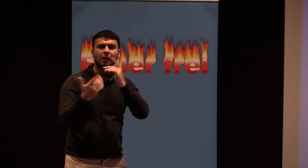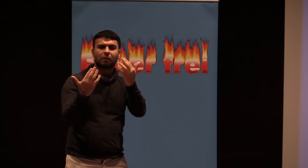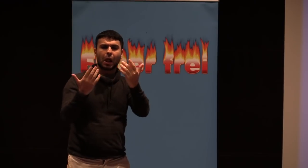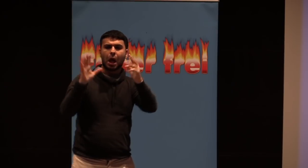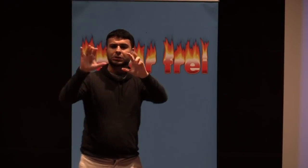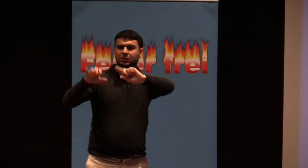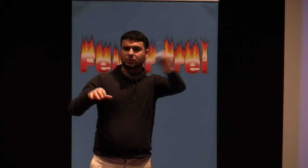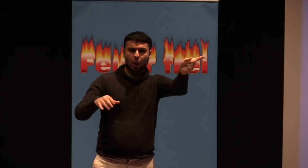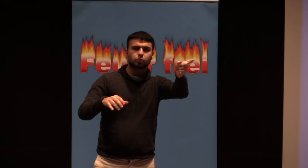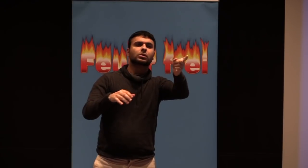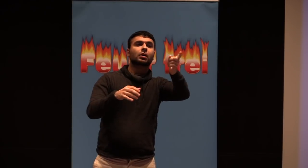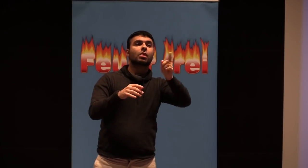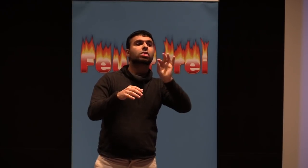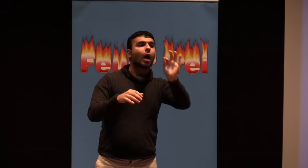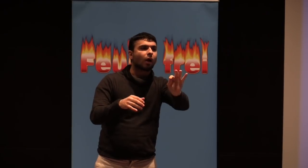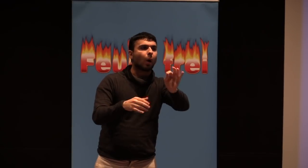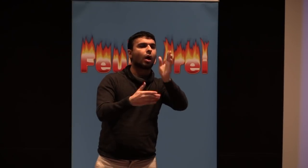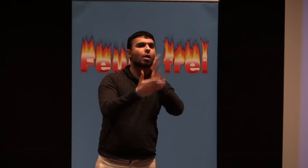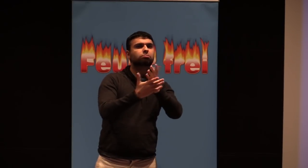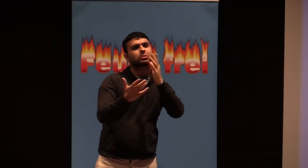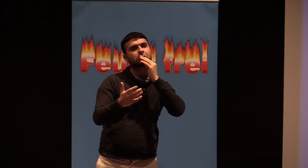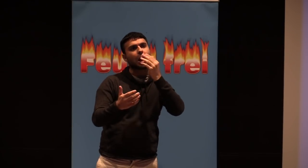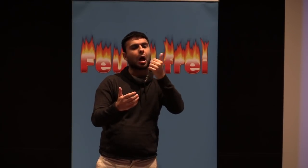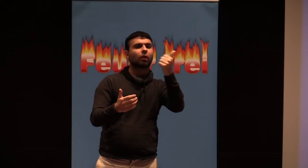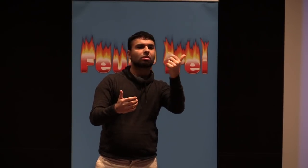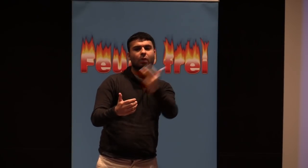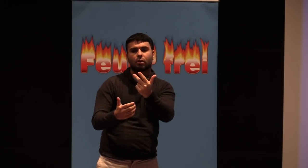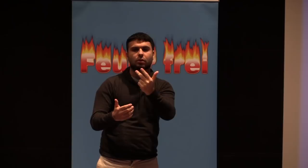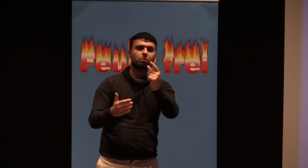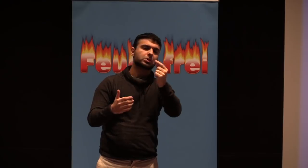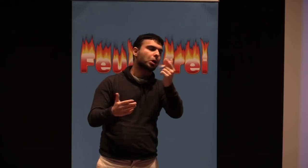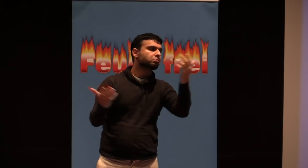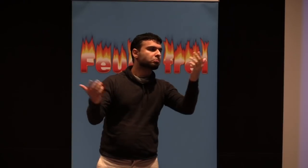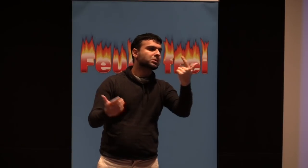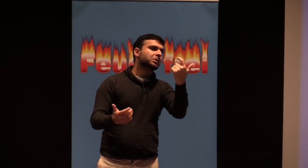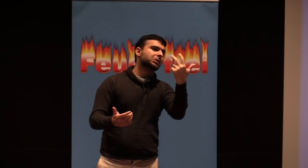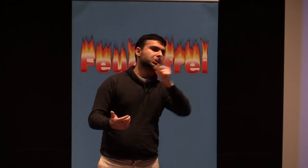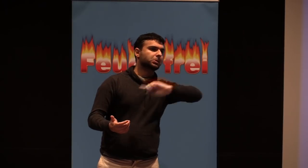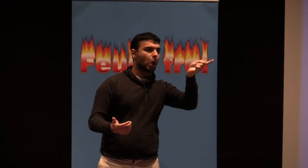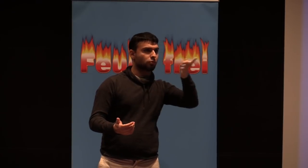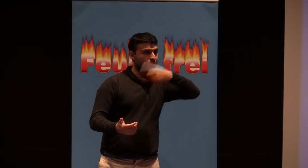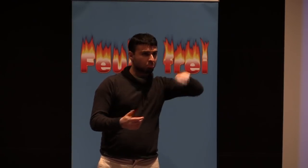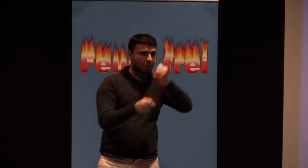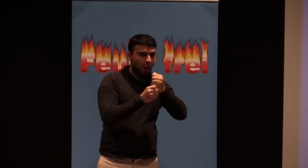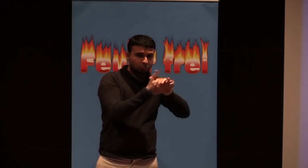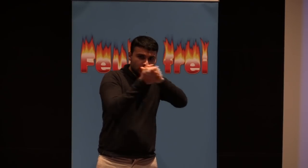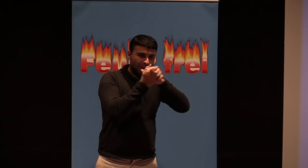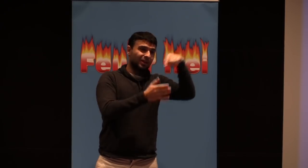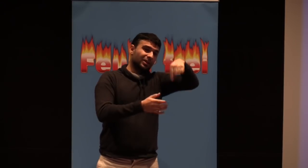zu motivieren? Das ist ja tatsächlich auch natürlich. Das heißt, müssten wir da mehr Angst schüren, damit die Leute was tun?